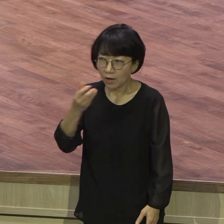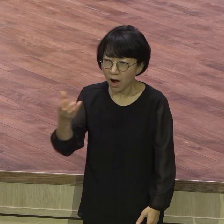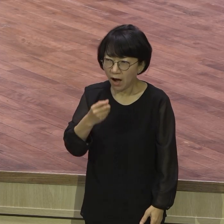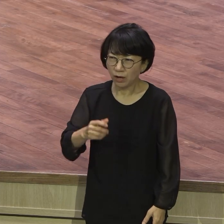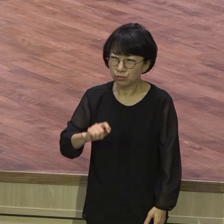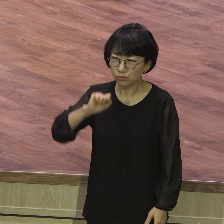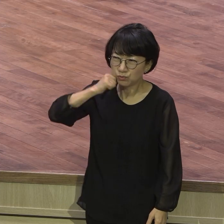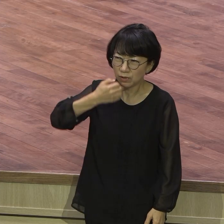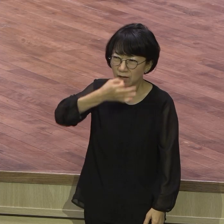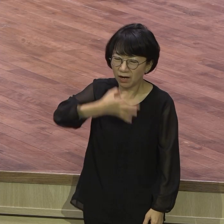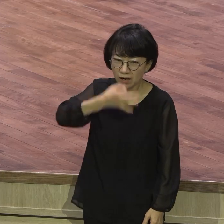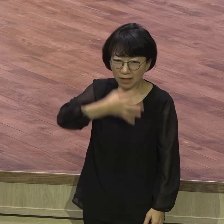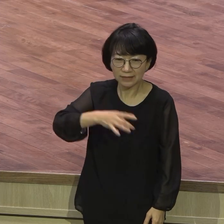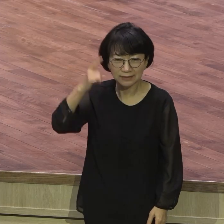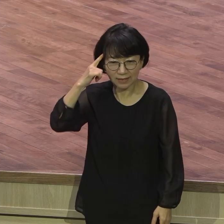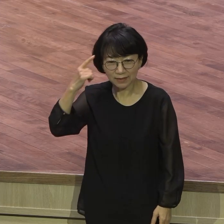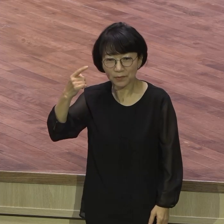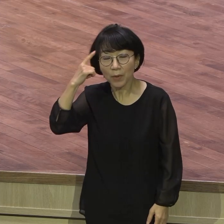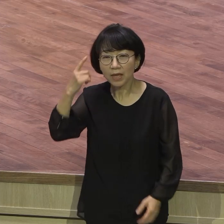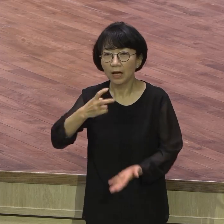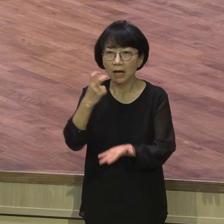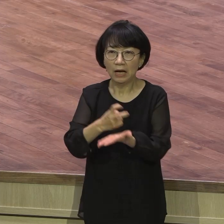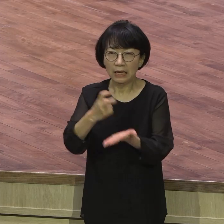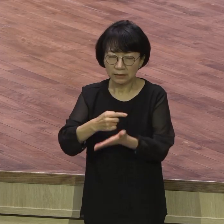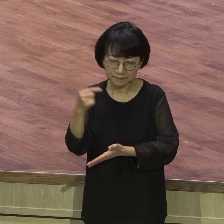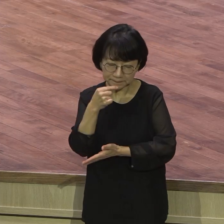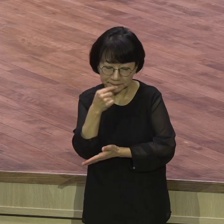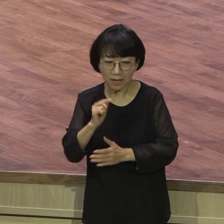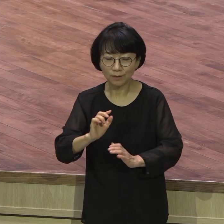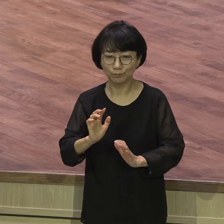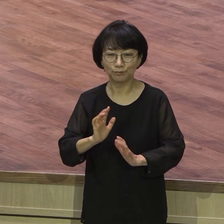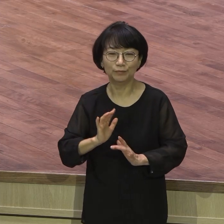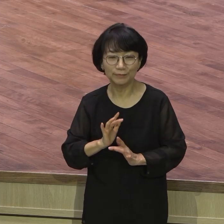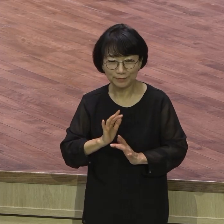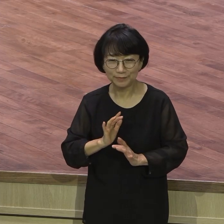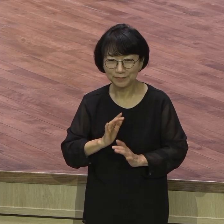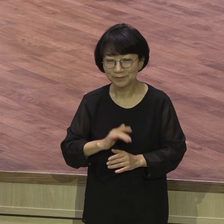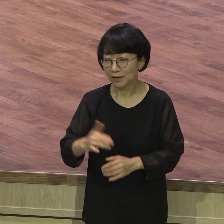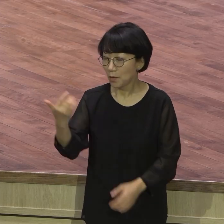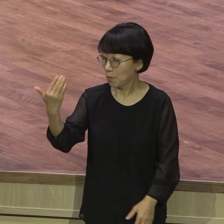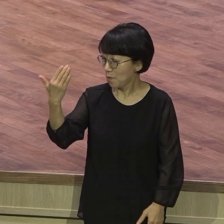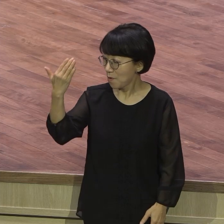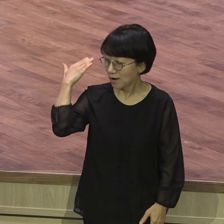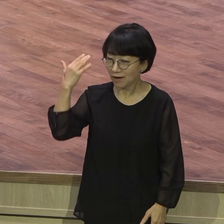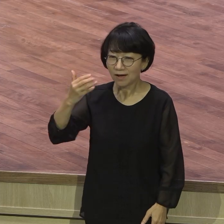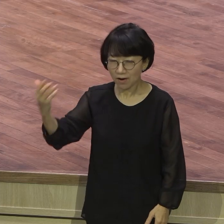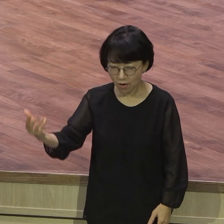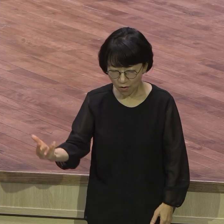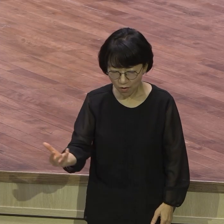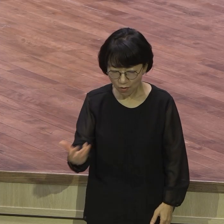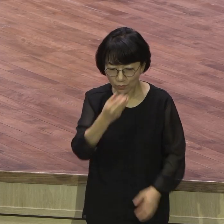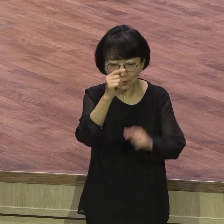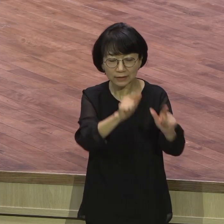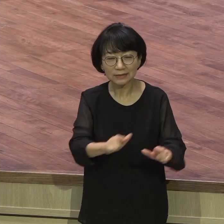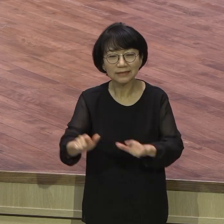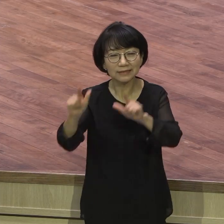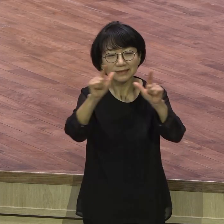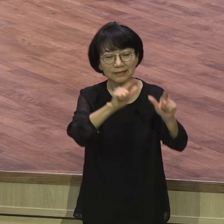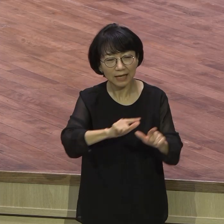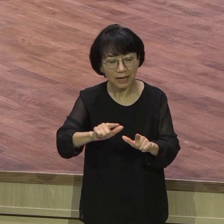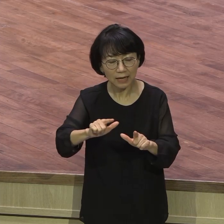환경적으로 살아왔기 때문에 과거에 거룩한 삶을 산다라고 하면 제일 먼저 생각나는 게